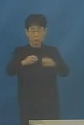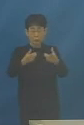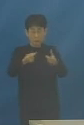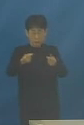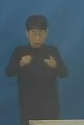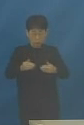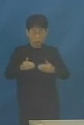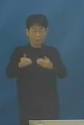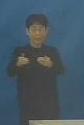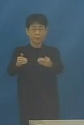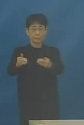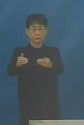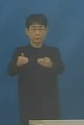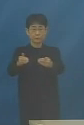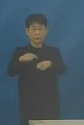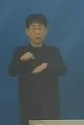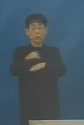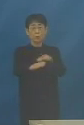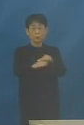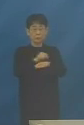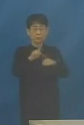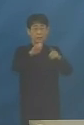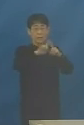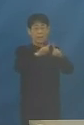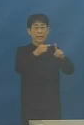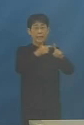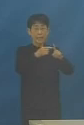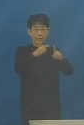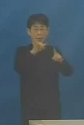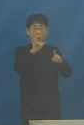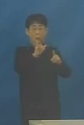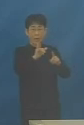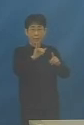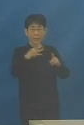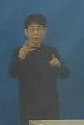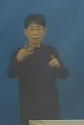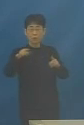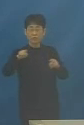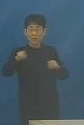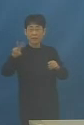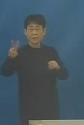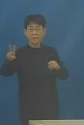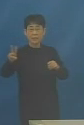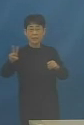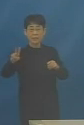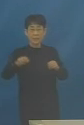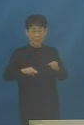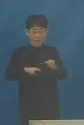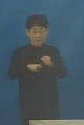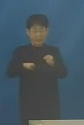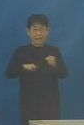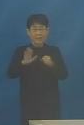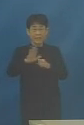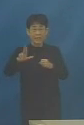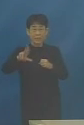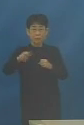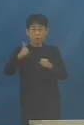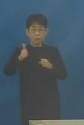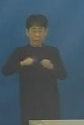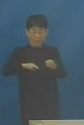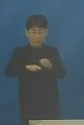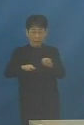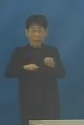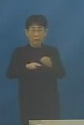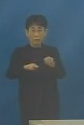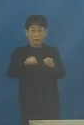特にですね ay4.2といわれるデルタ株+と通称されるものが世界中で確認を